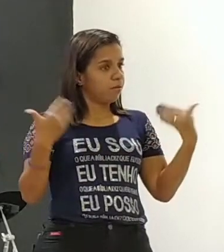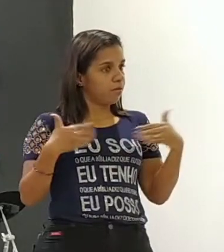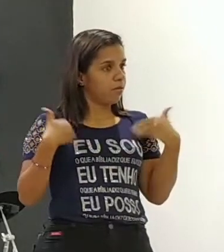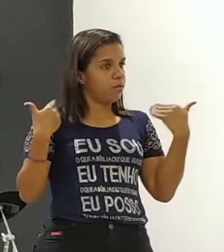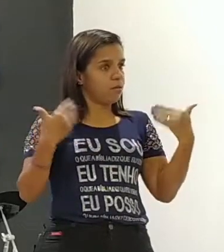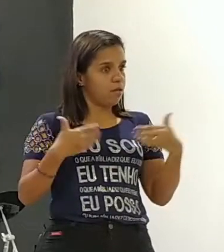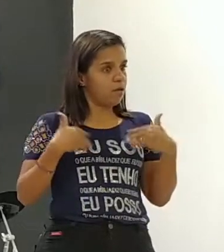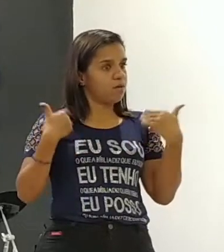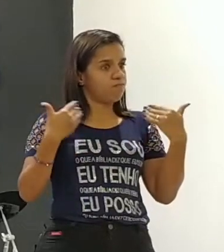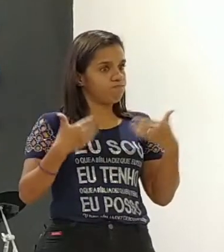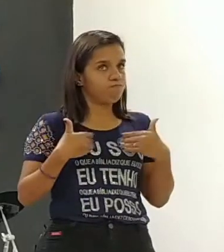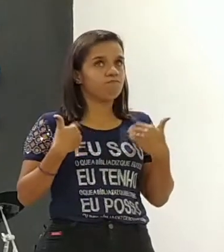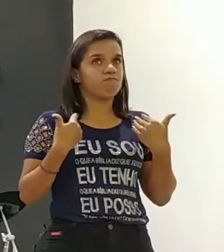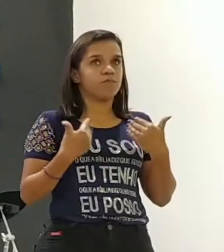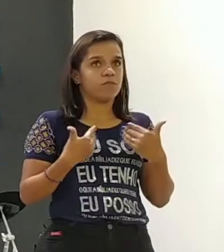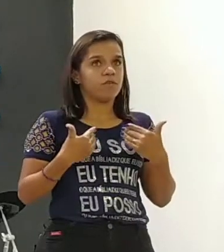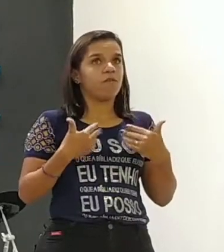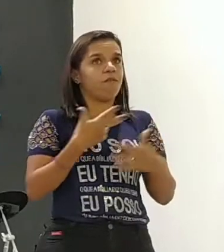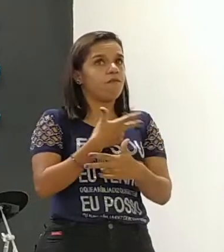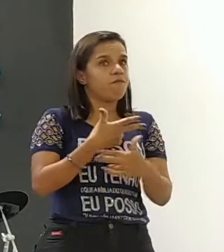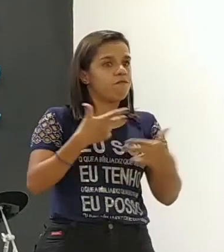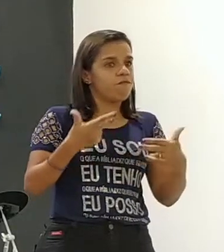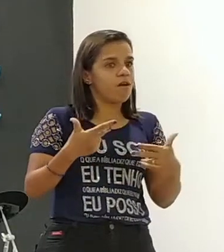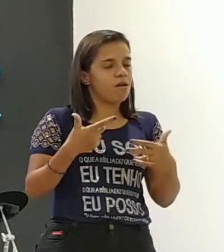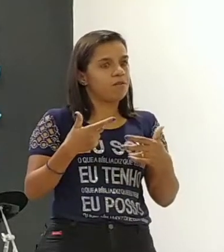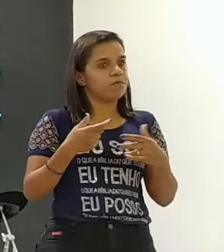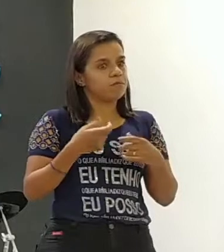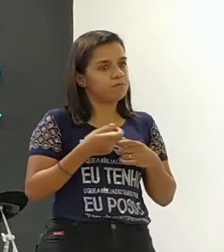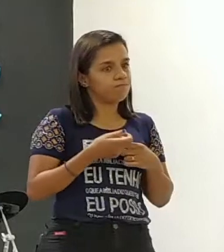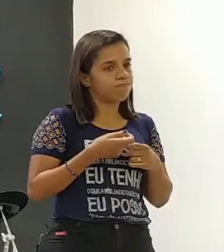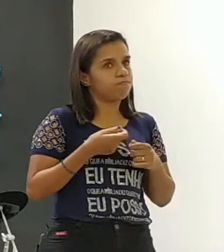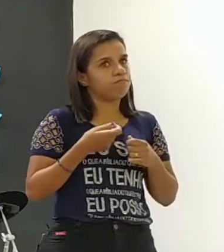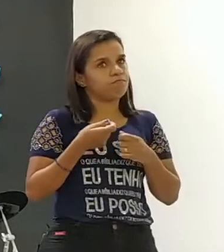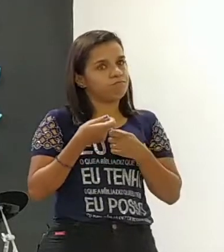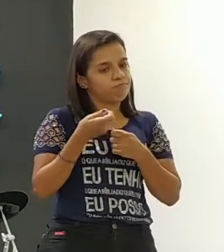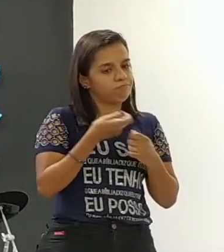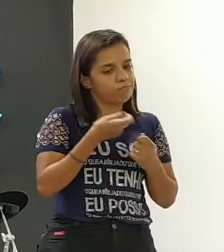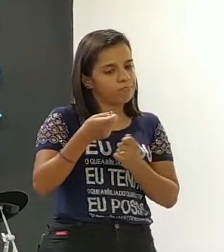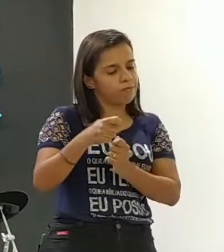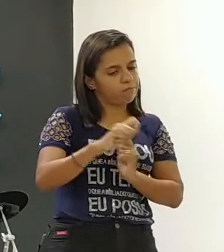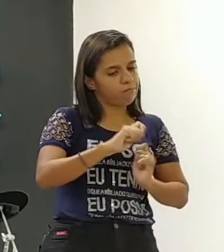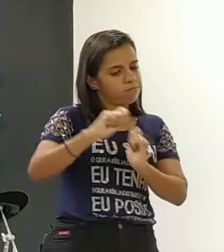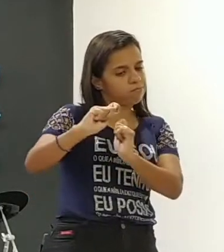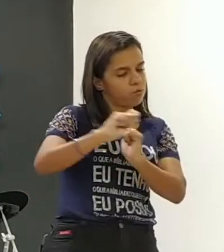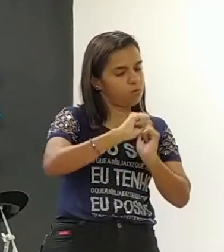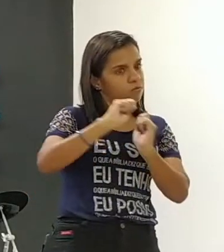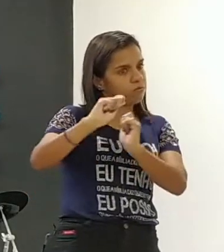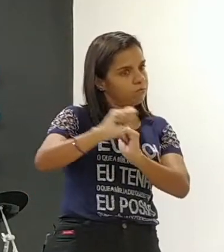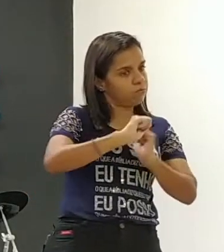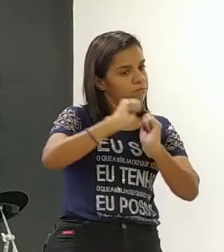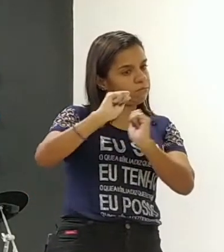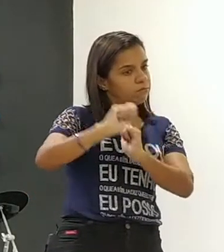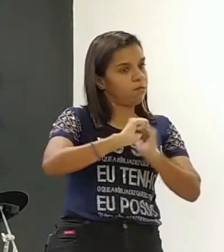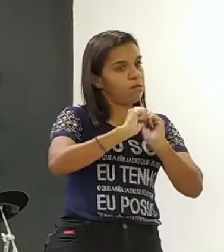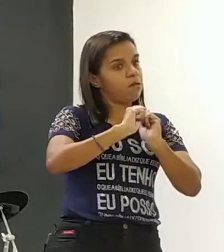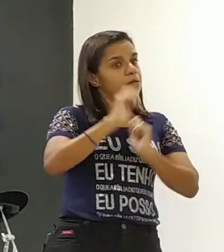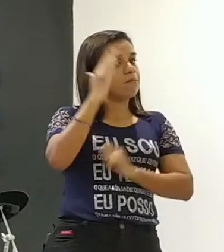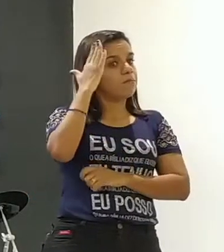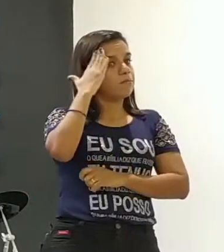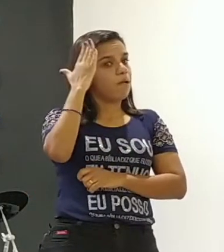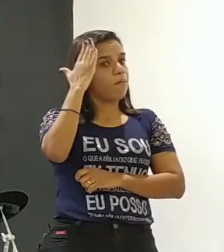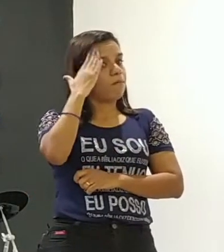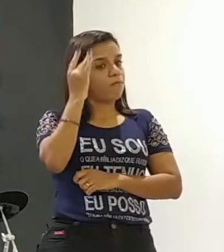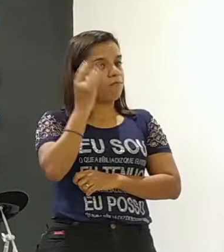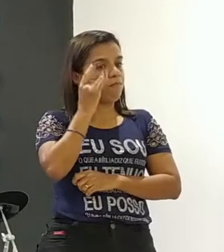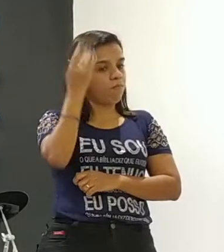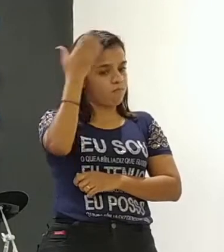quando enfrentardes várias tentações. Versículo 3: sabendo que a prova